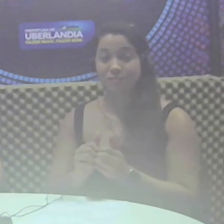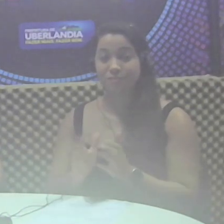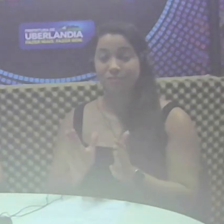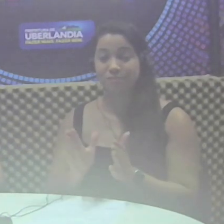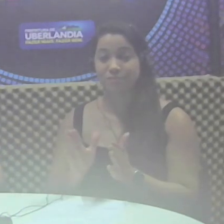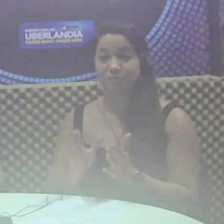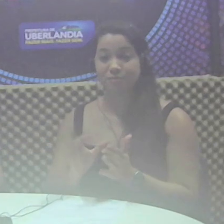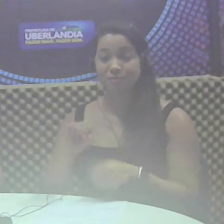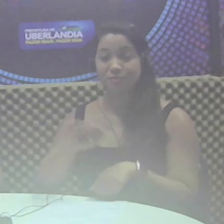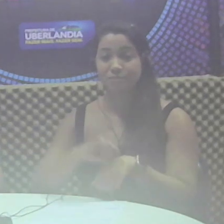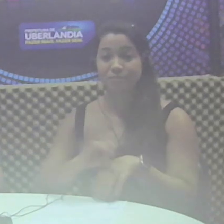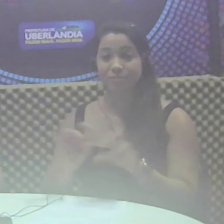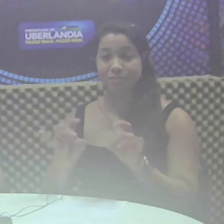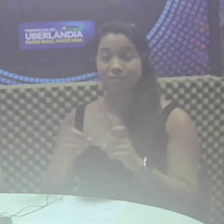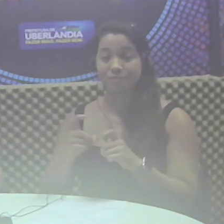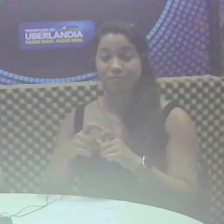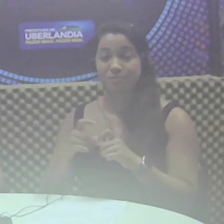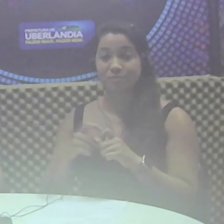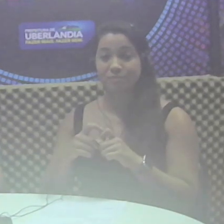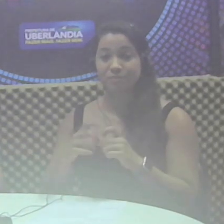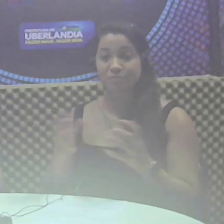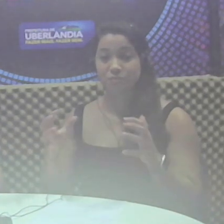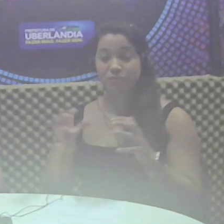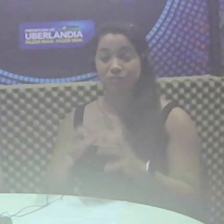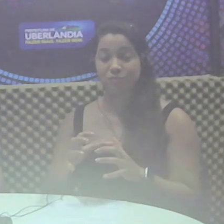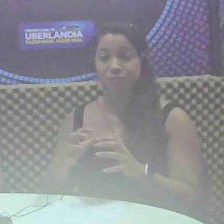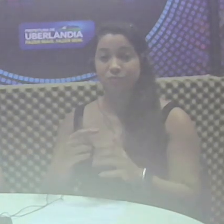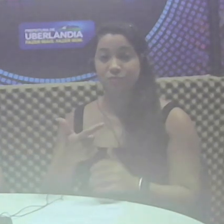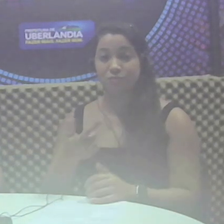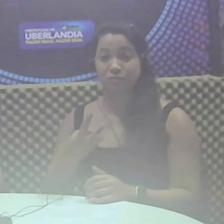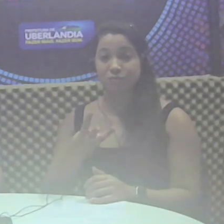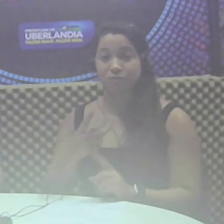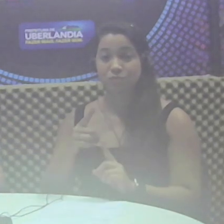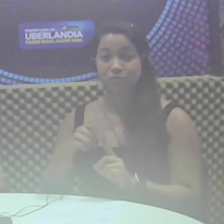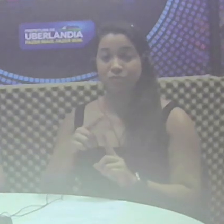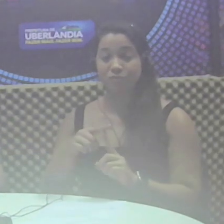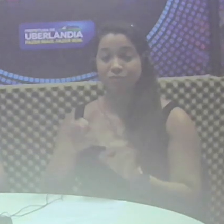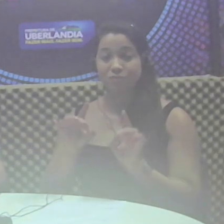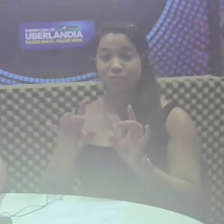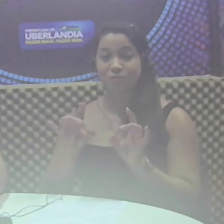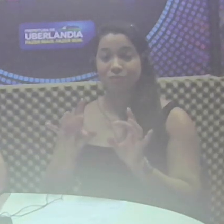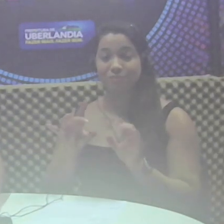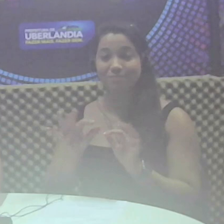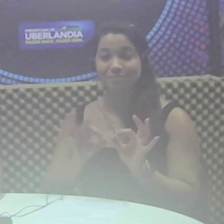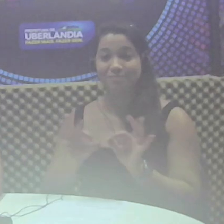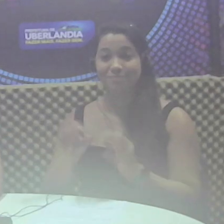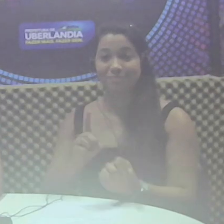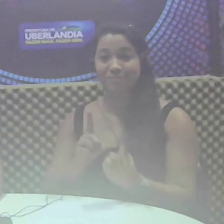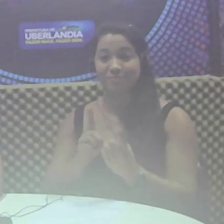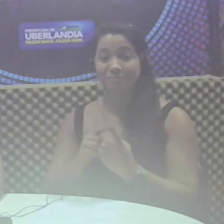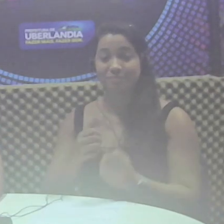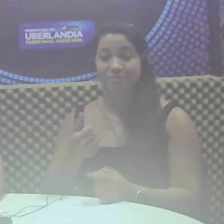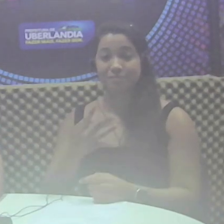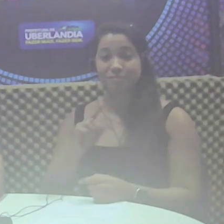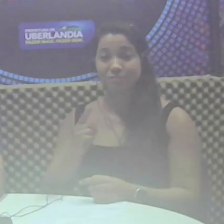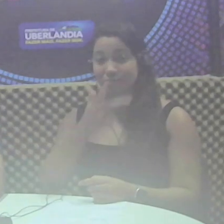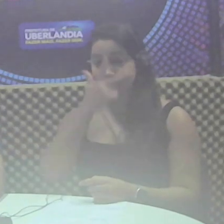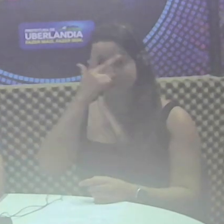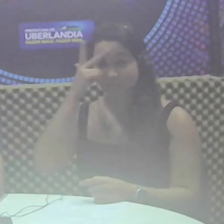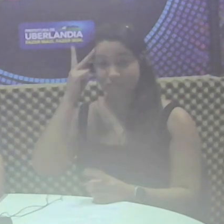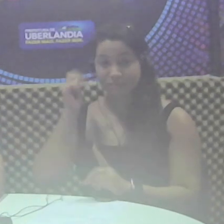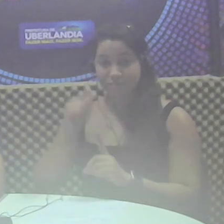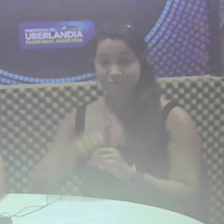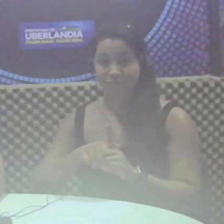o Centro de Especialidades Médicas, reunindo em um só lugar 23 especialidades. Preparado para atender 14 mil consultas por